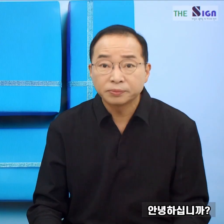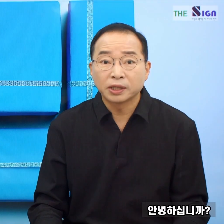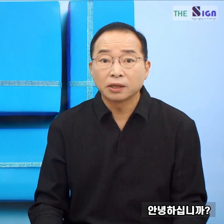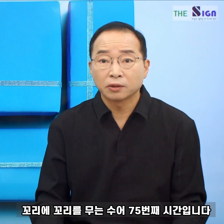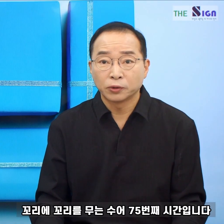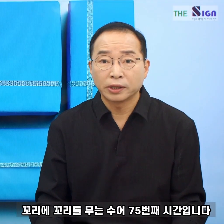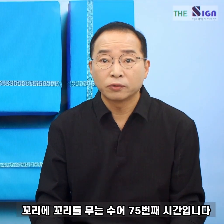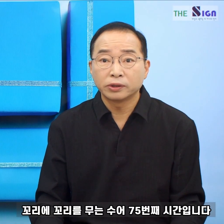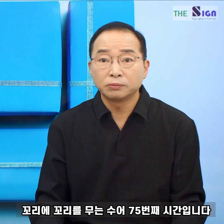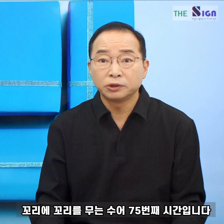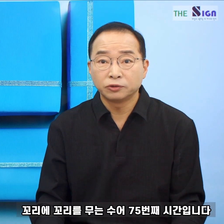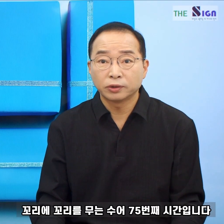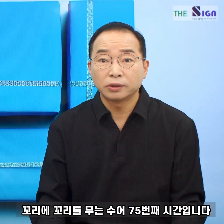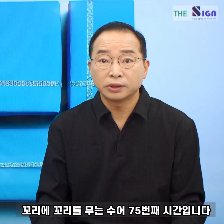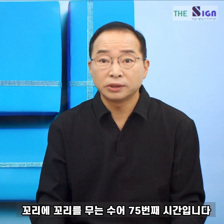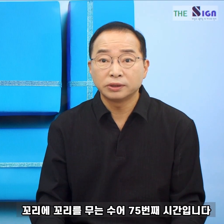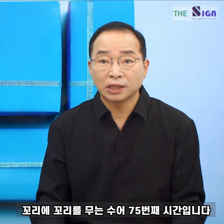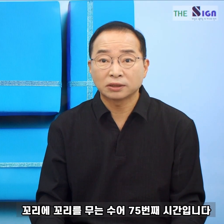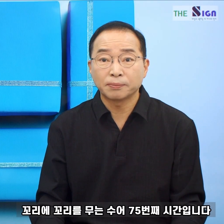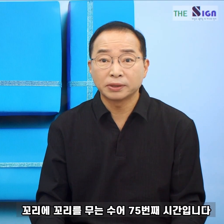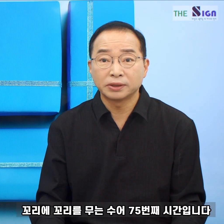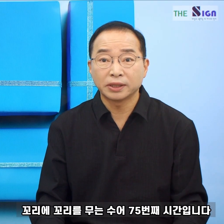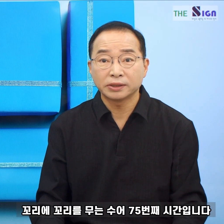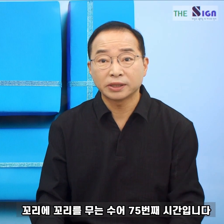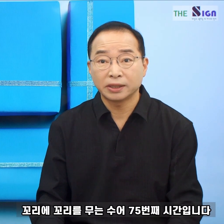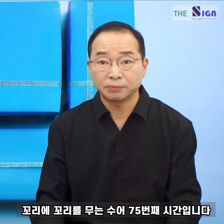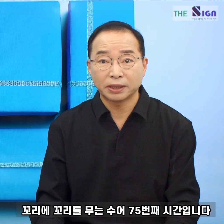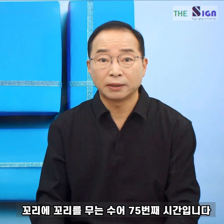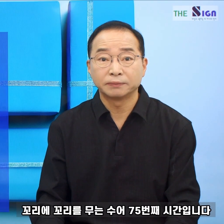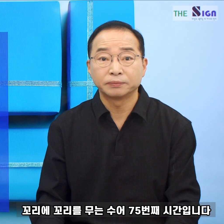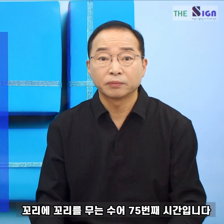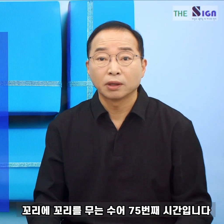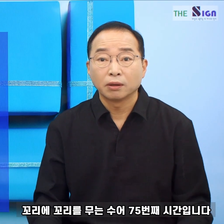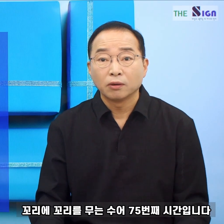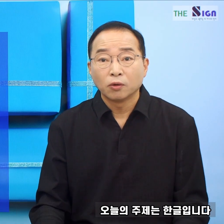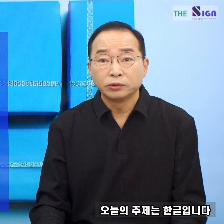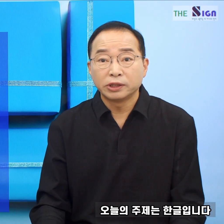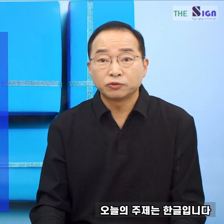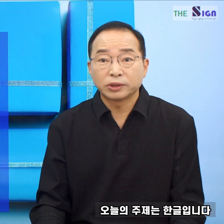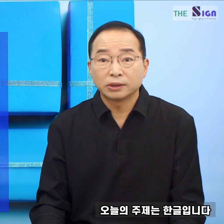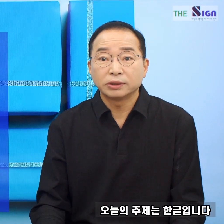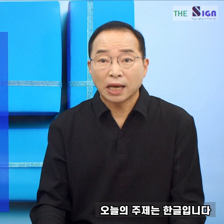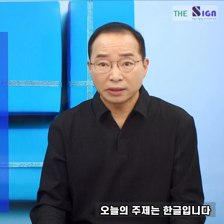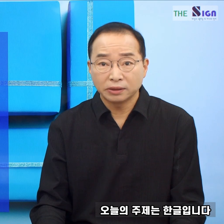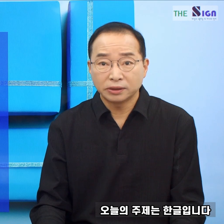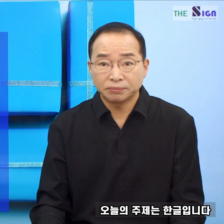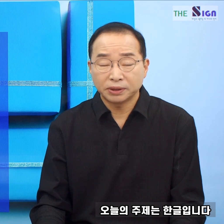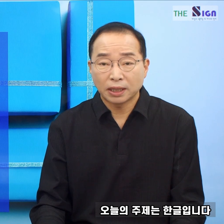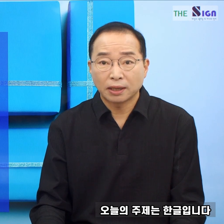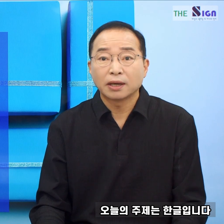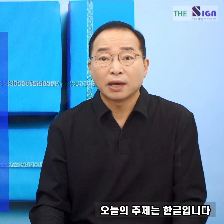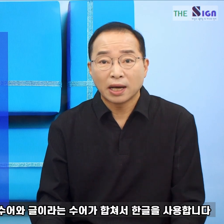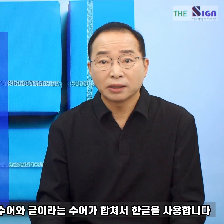안녕하십니까. 꼬리에 꼬리를 무는 수어 75번째 시간입니다. 오늘의 주제는 한글입니다.